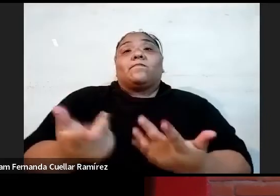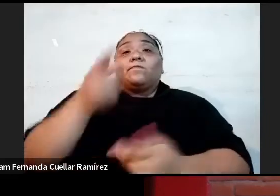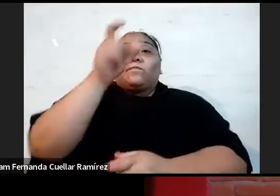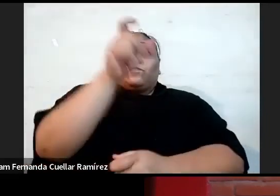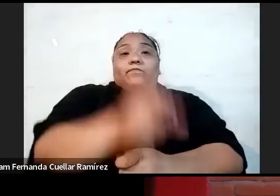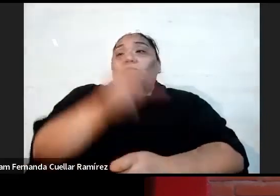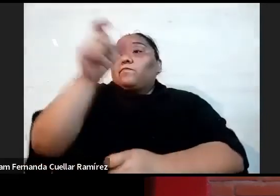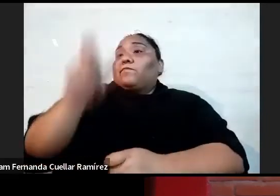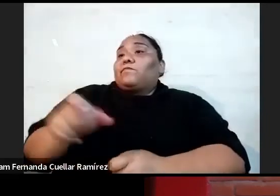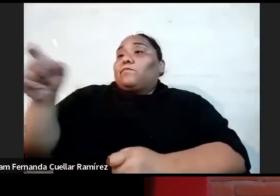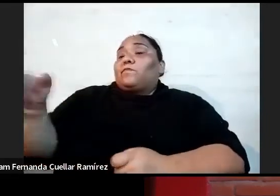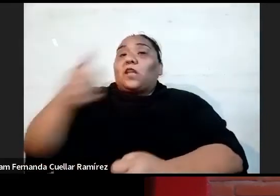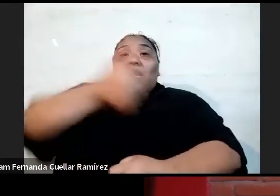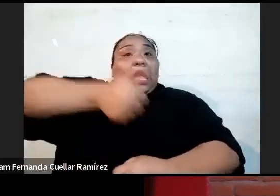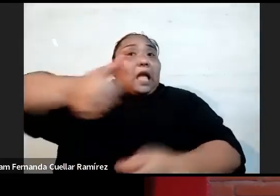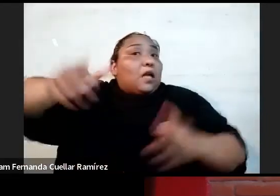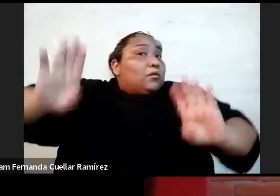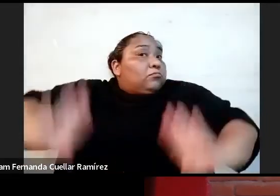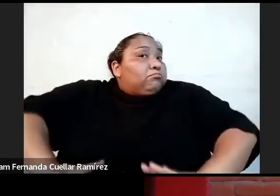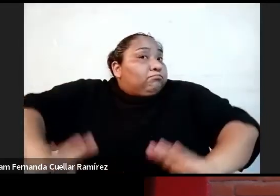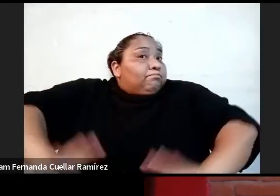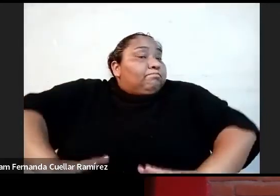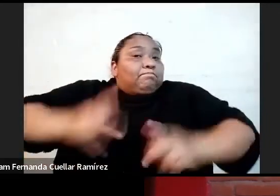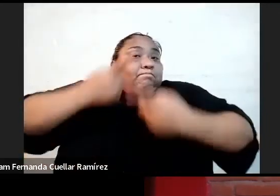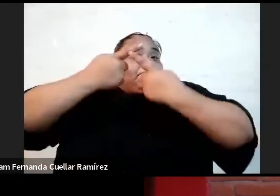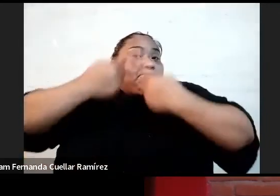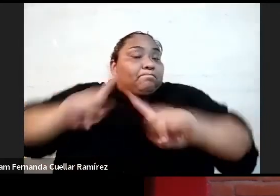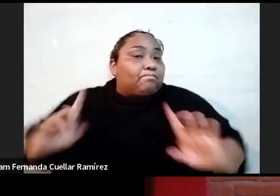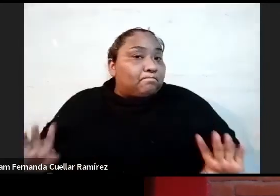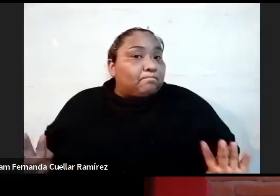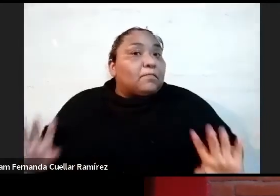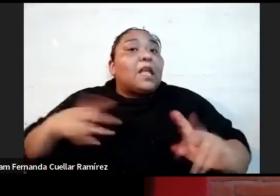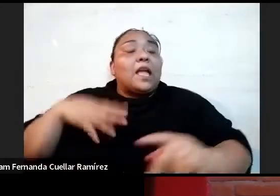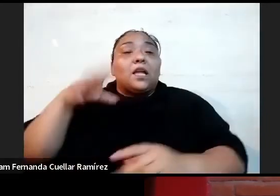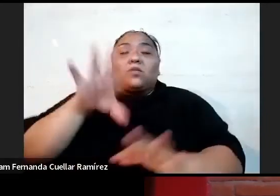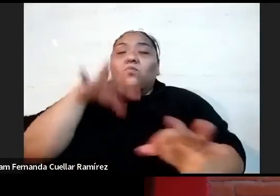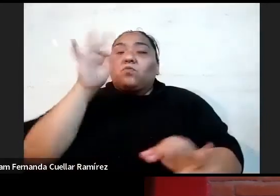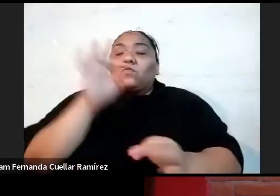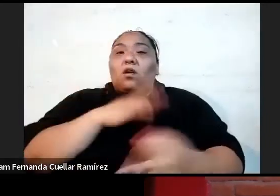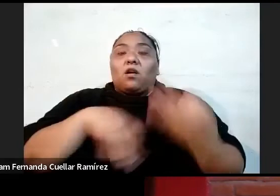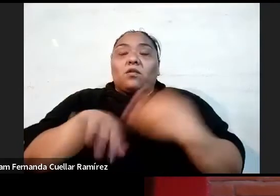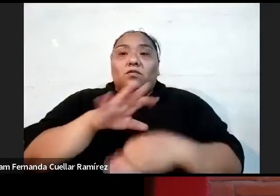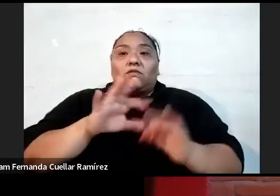tú, pues encontrarás tu forma, ¿no? Entonces, me fascina